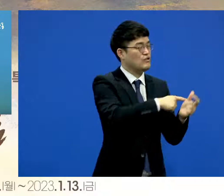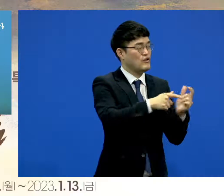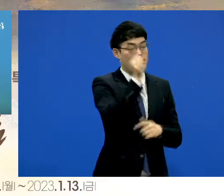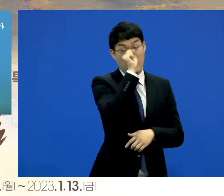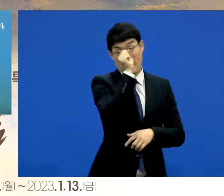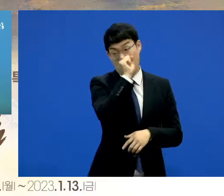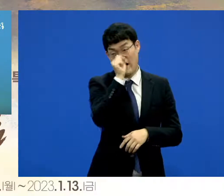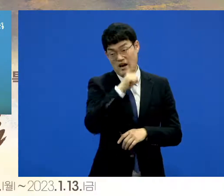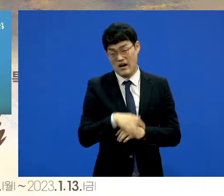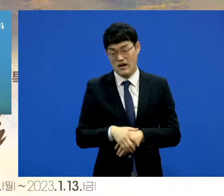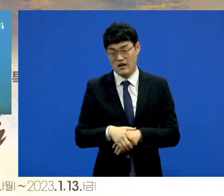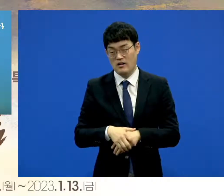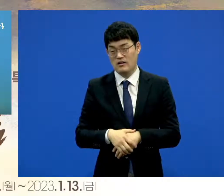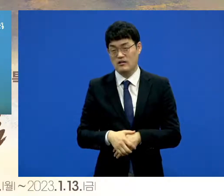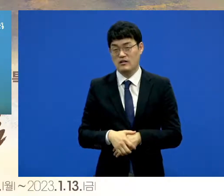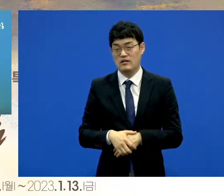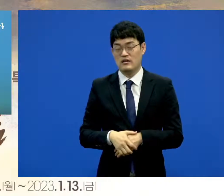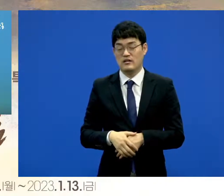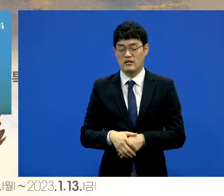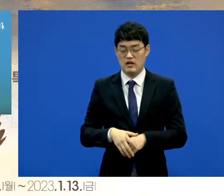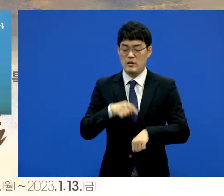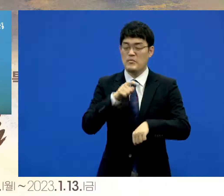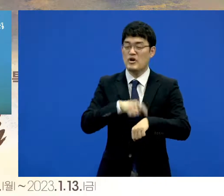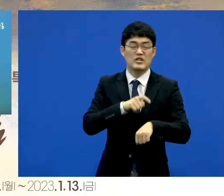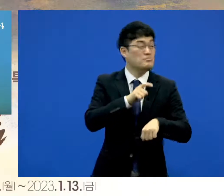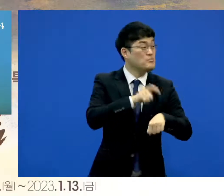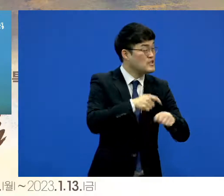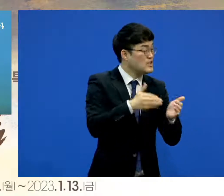몇 시에 들어오는 것 때문에 혼나는 거죠.